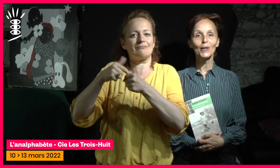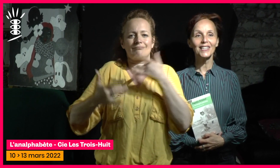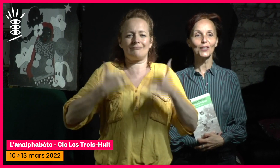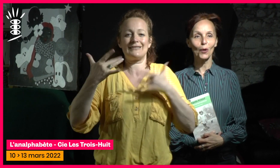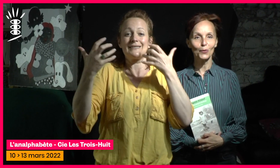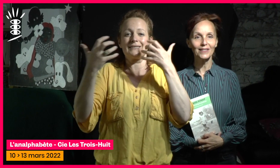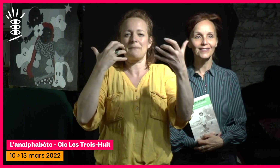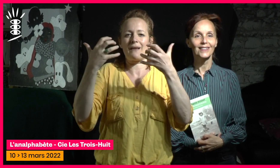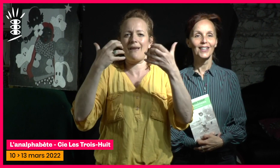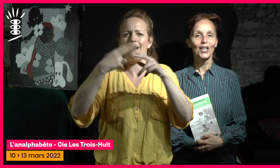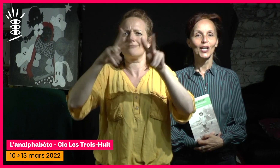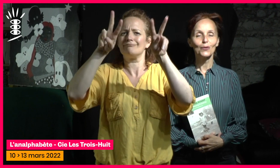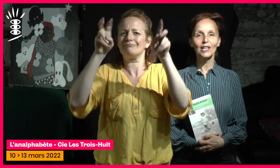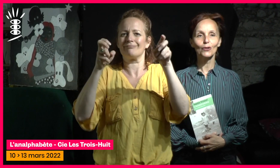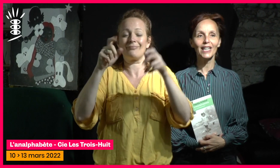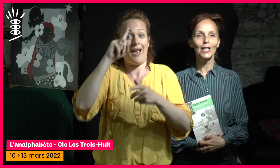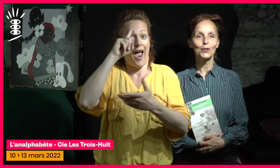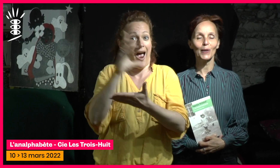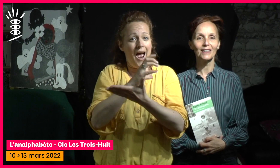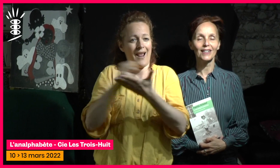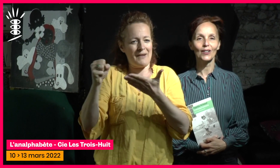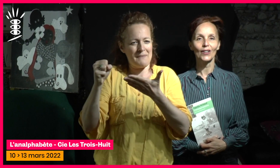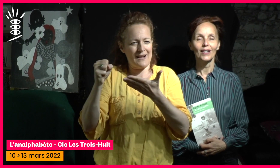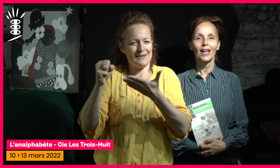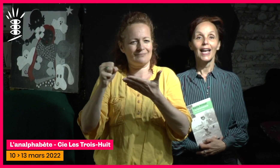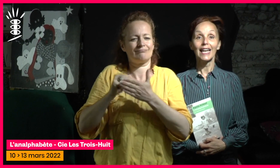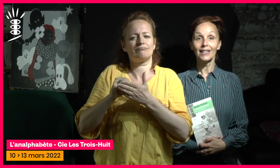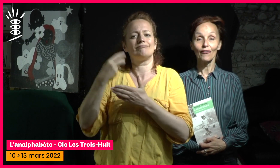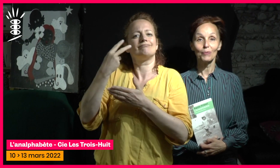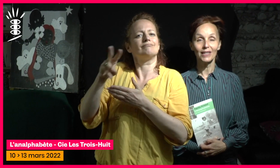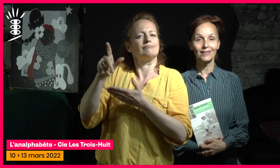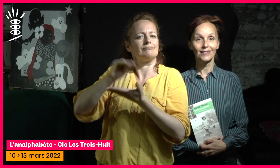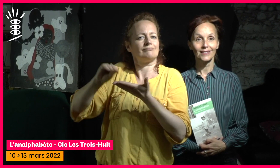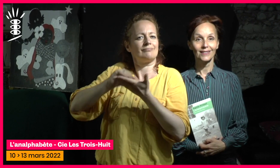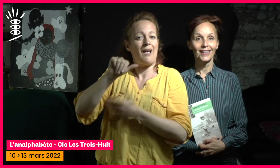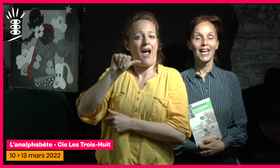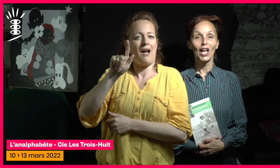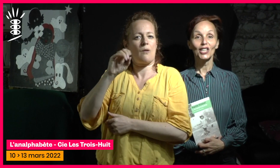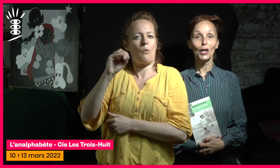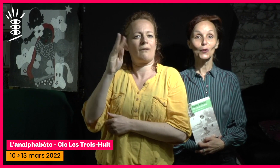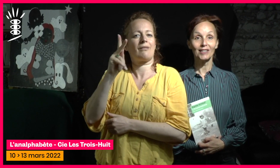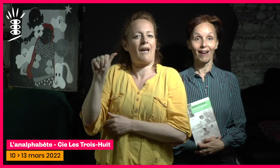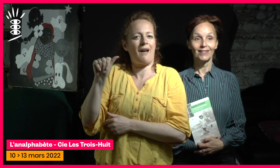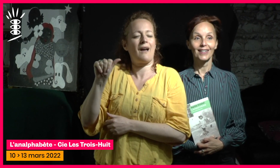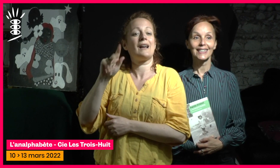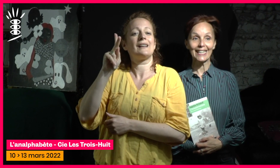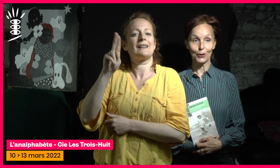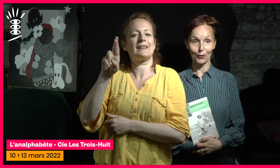Avec la compagnie Les 3-8, nous avons créé le spectacle L'Analphabète